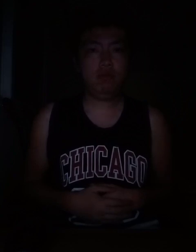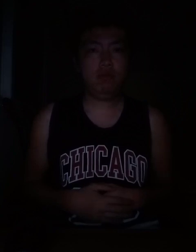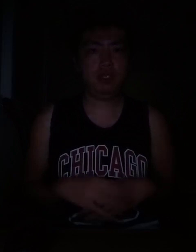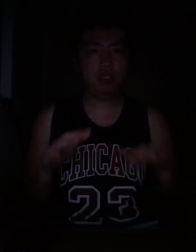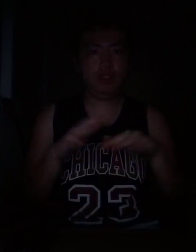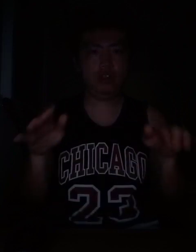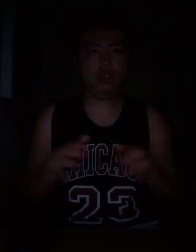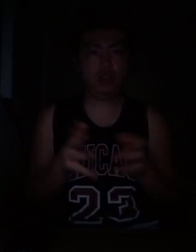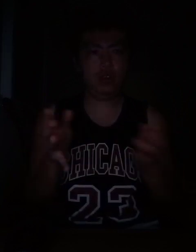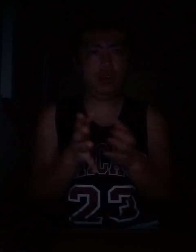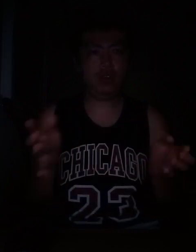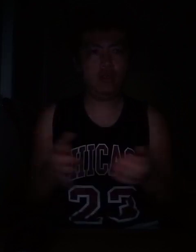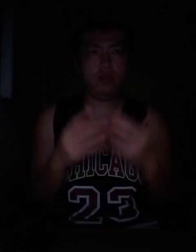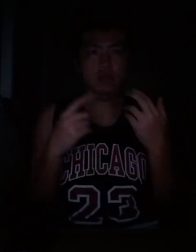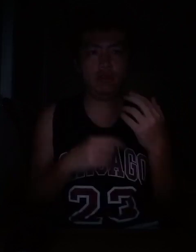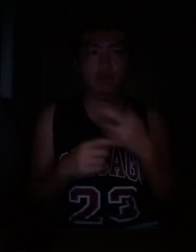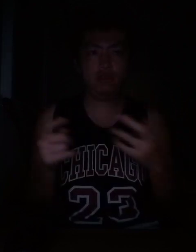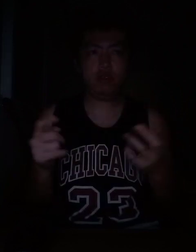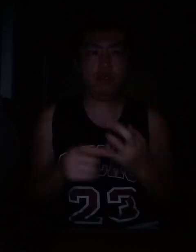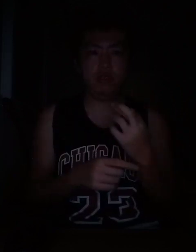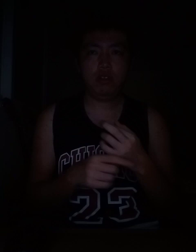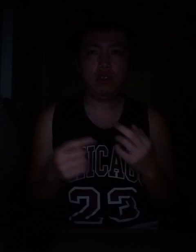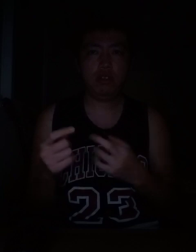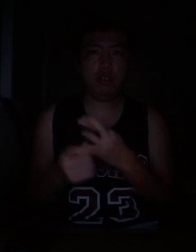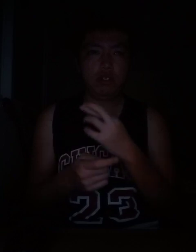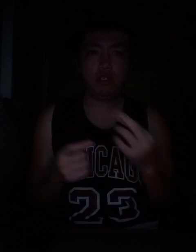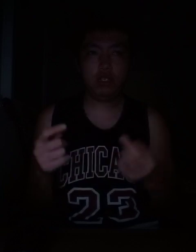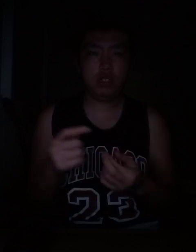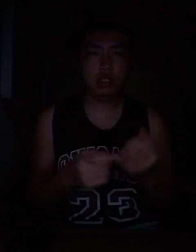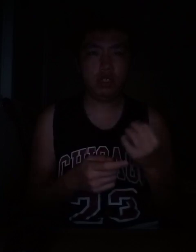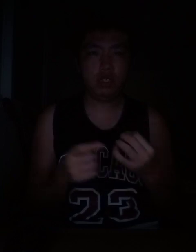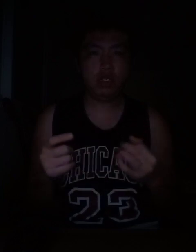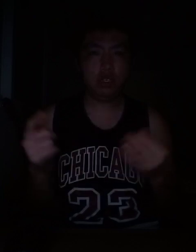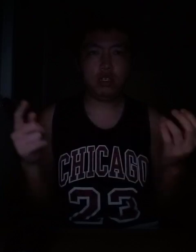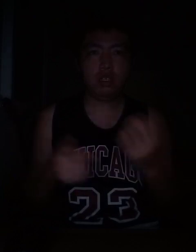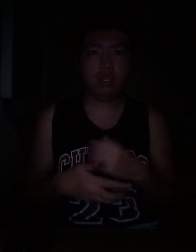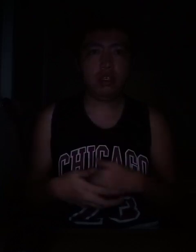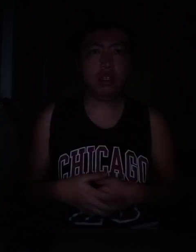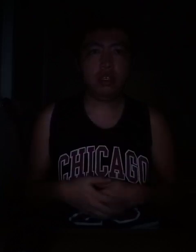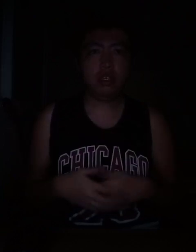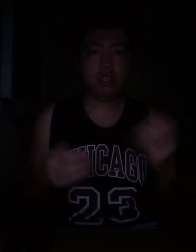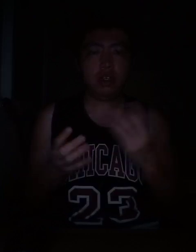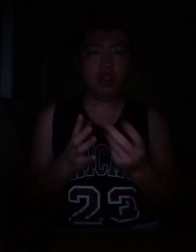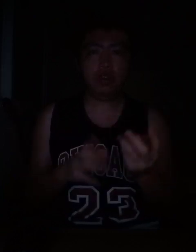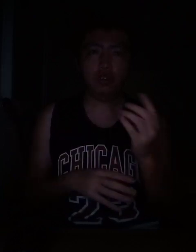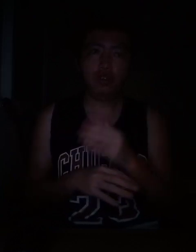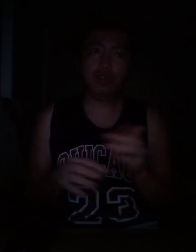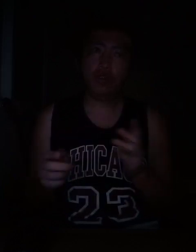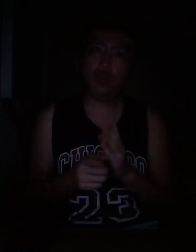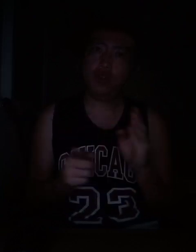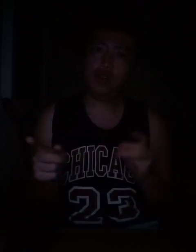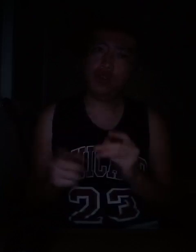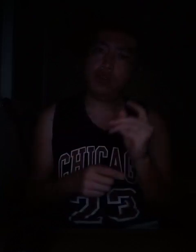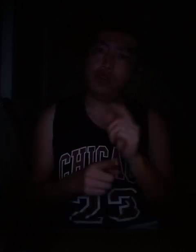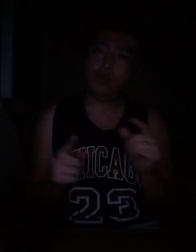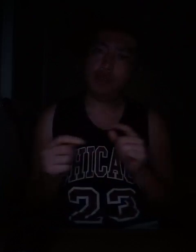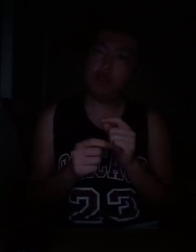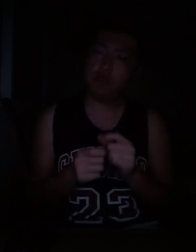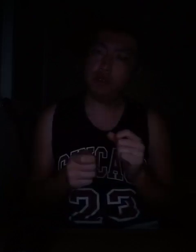도내에서 전세보증금을 돌려받지 못하는 사례가 늘고 있습니다. 제주도에 따르면 전세계약 기간이 끝났지만